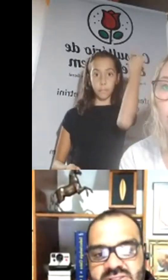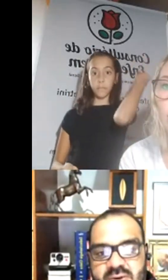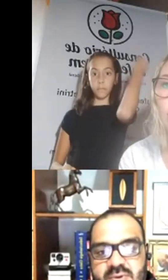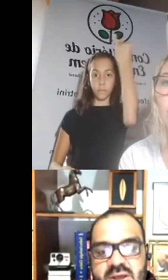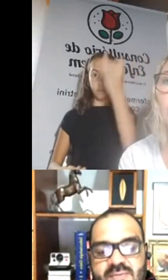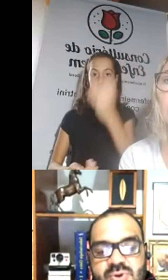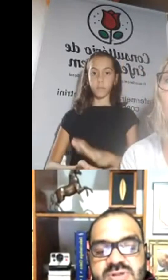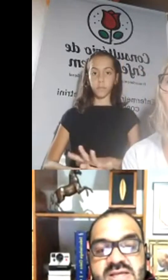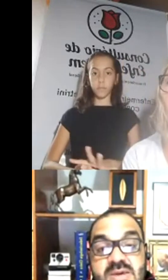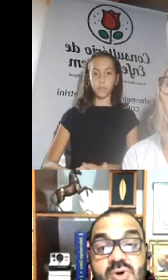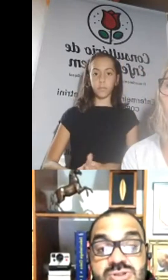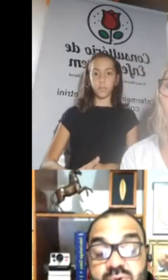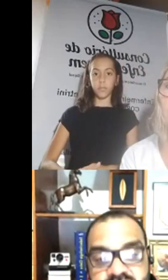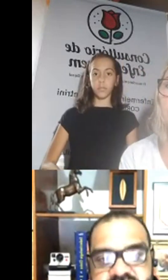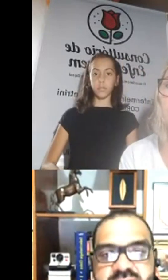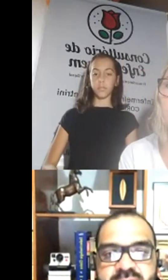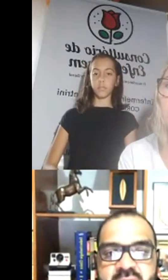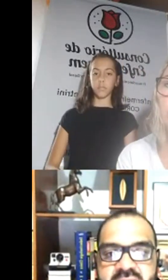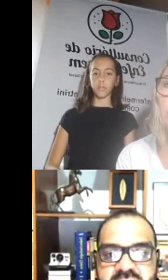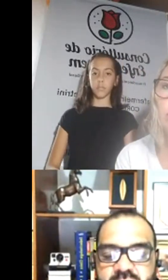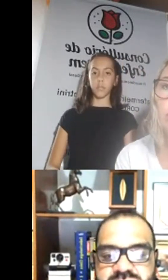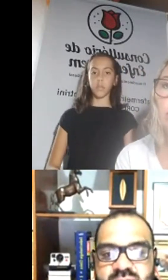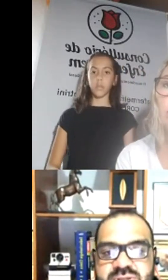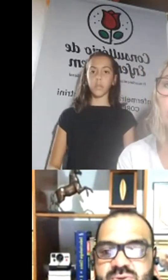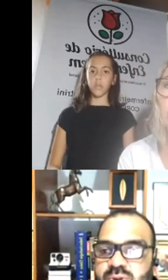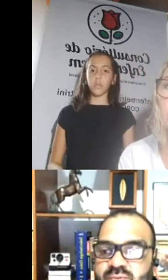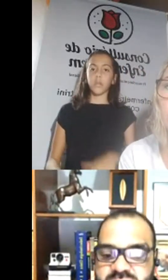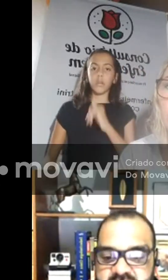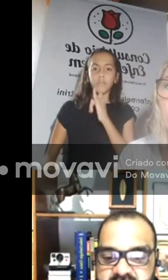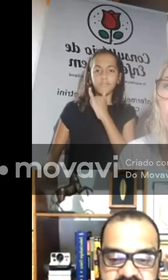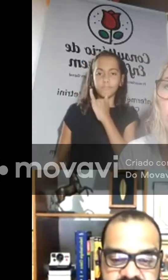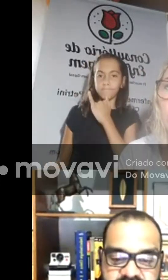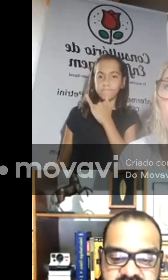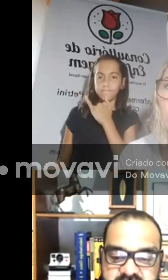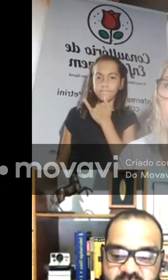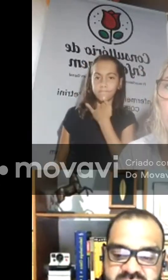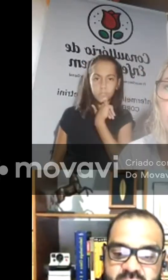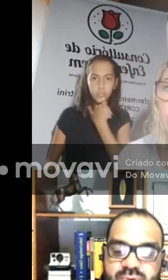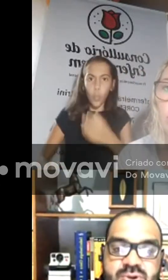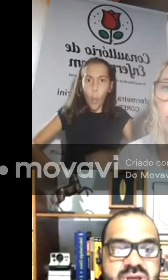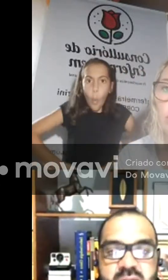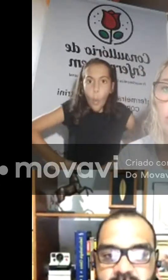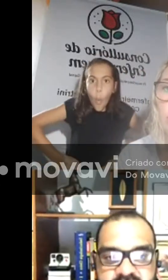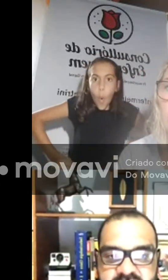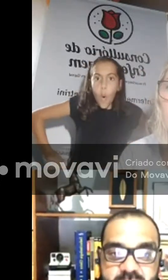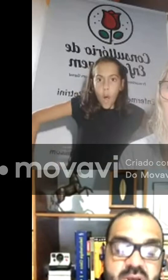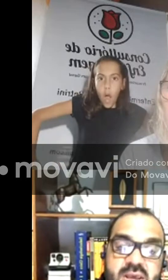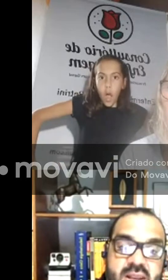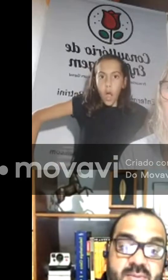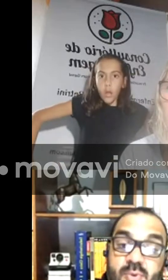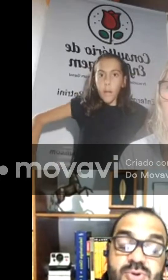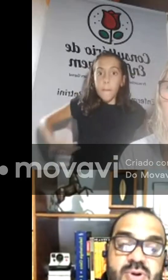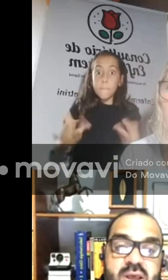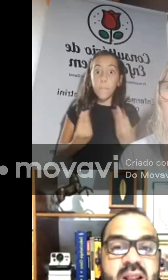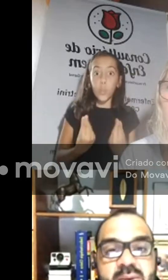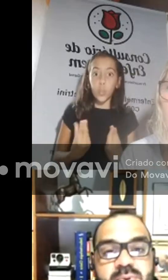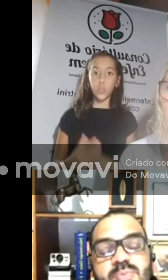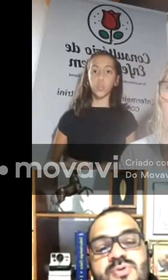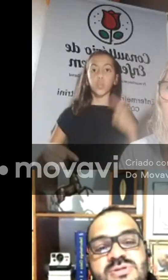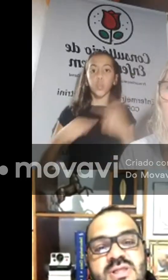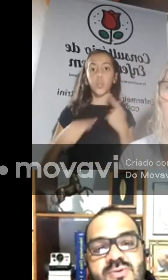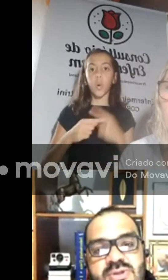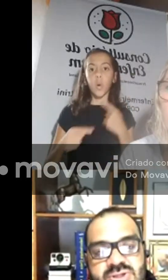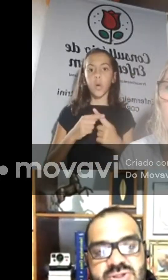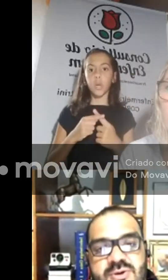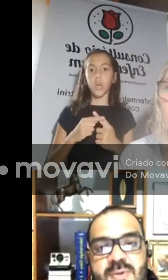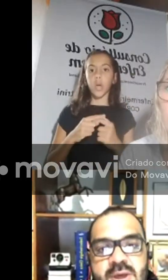a questão das emoções. As emoções, quando você tem uma serotonina, por exemplo, ela é muito